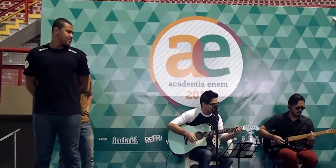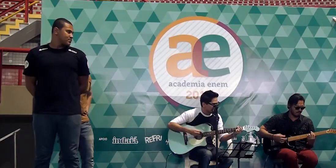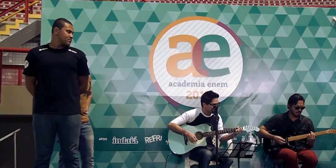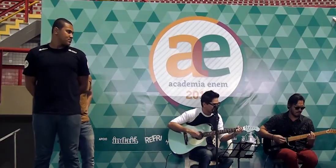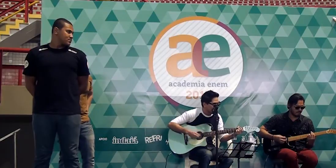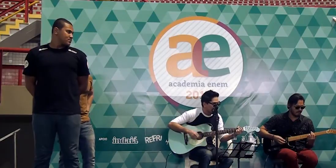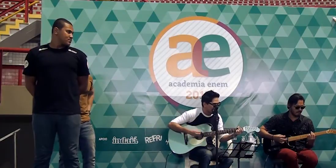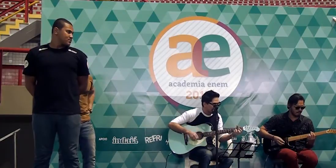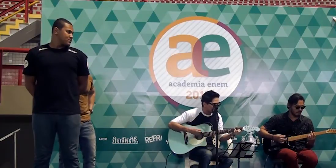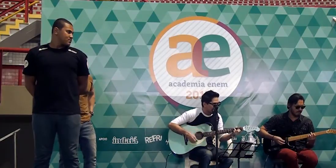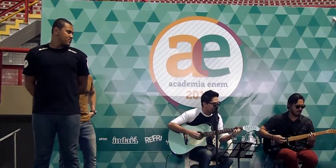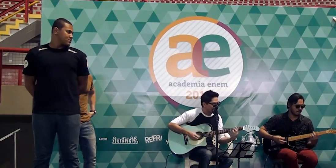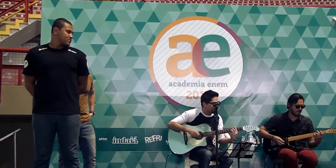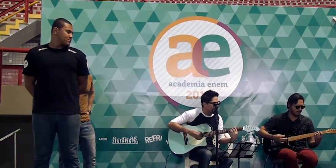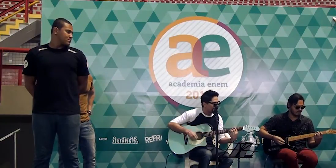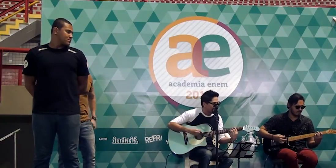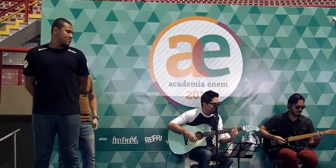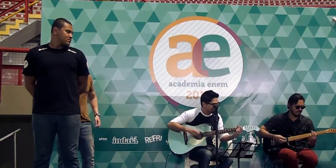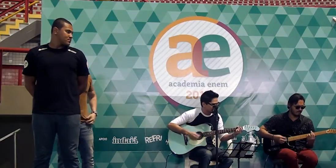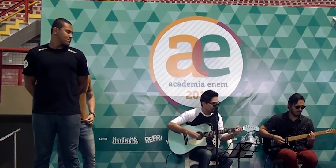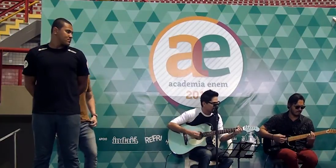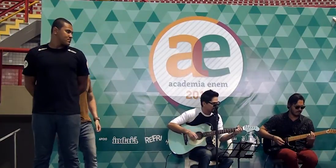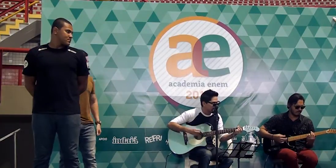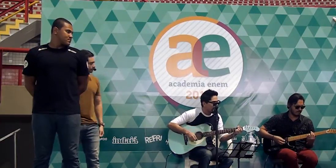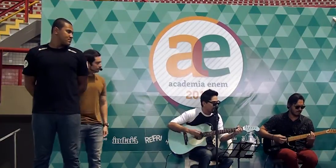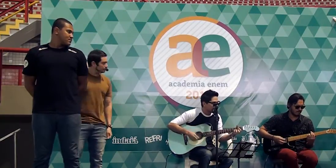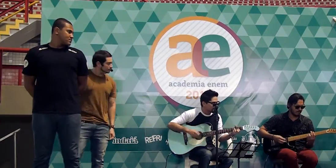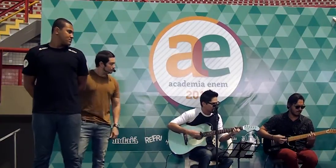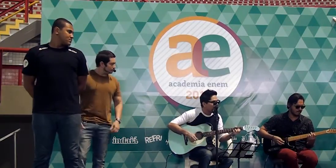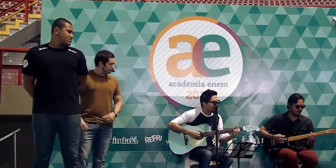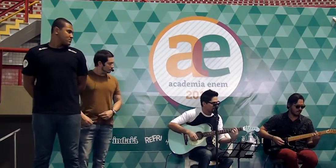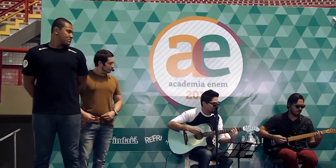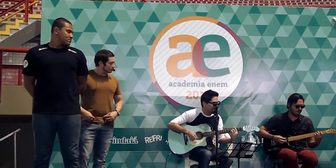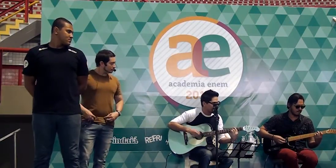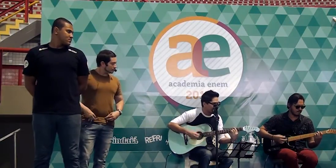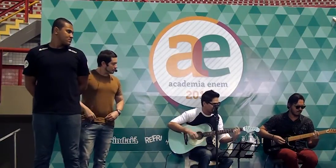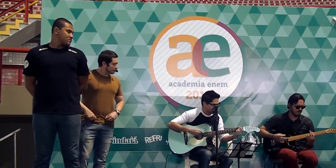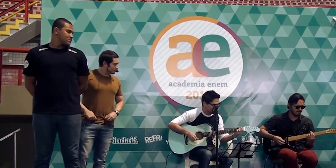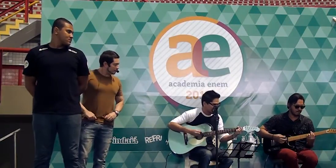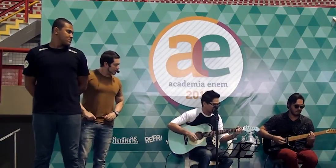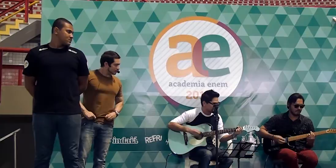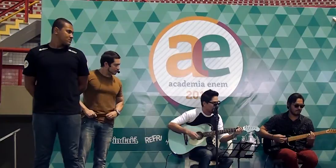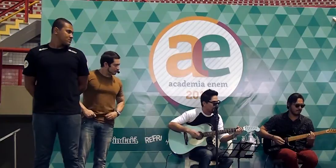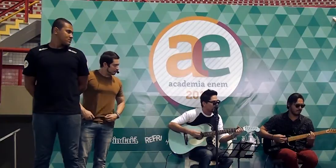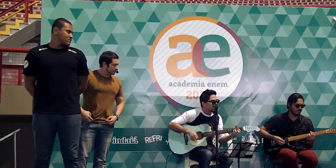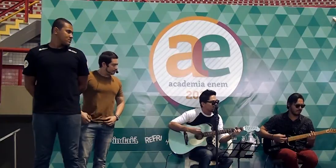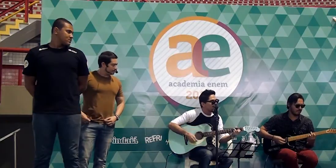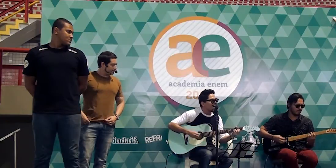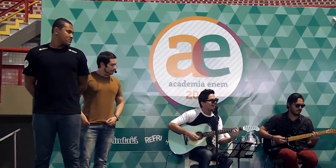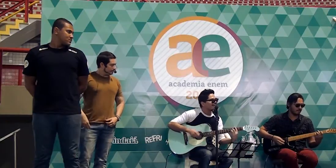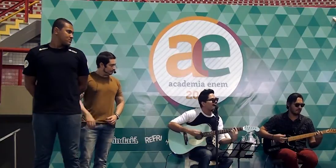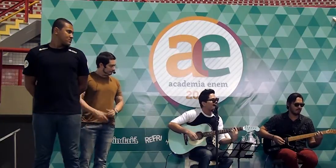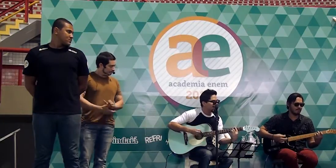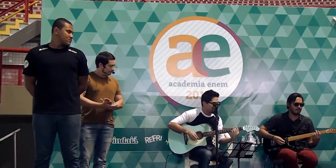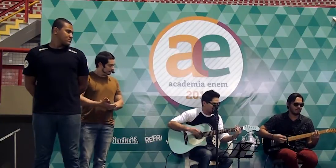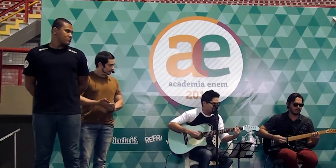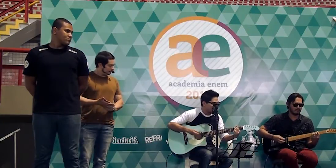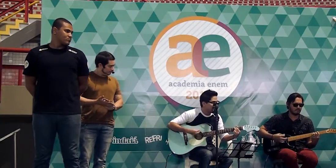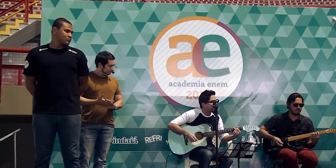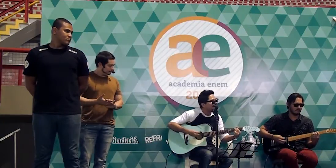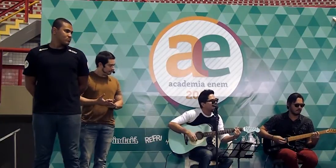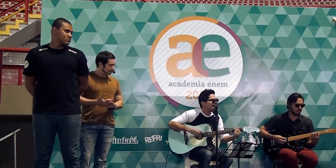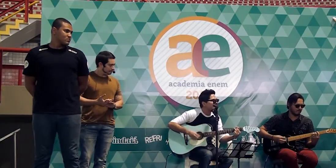Coca-Cola, geração Coca-Cola, geração Coca-Cola, geração